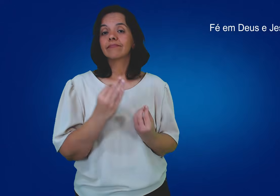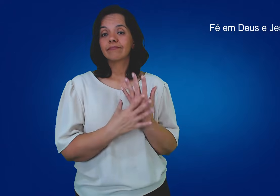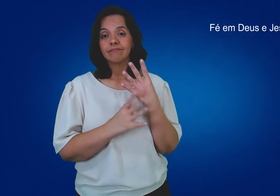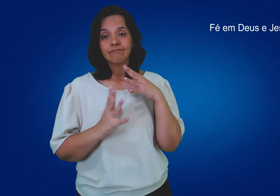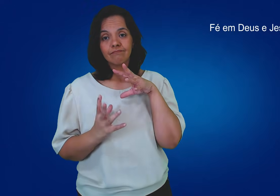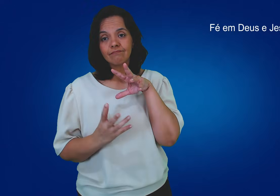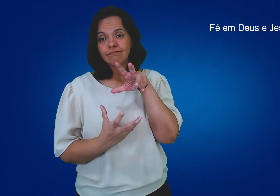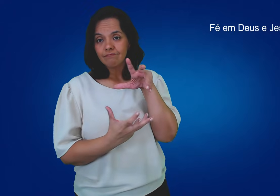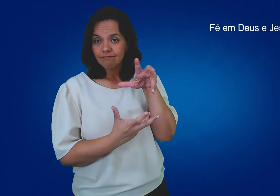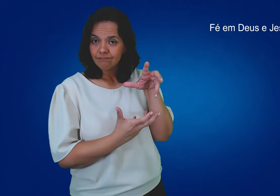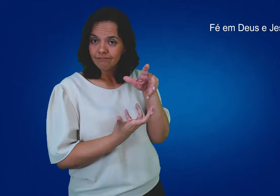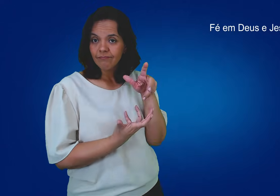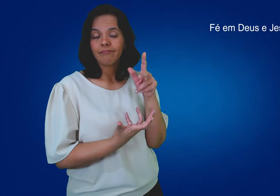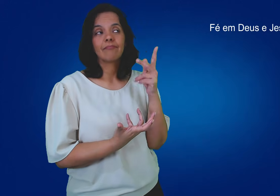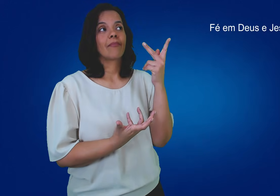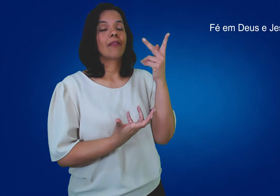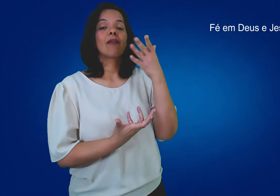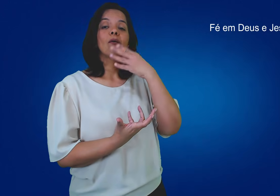Jesus Cristo. Sim.